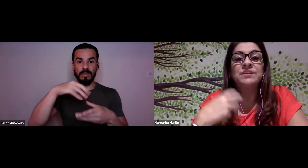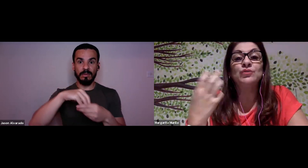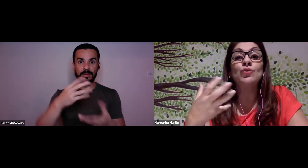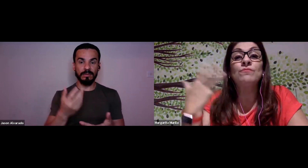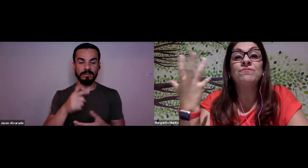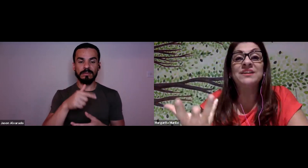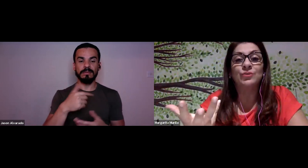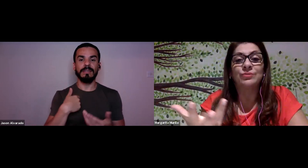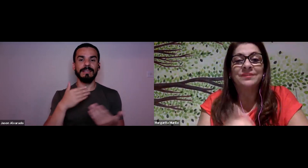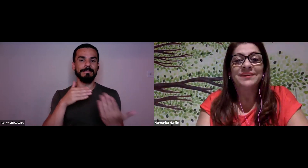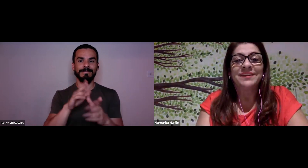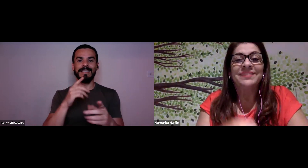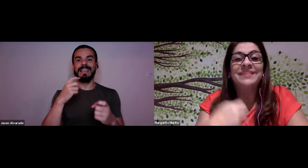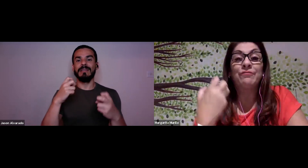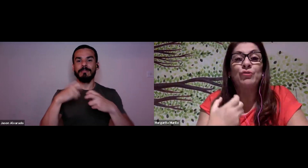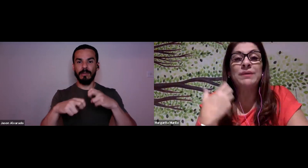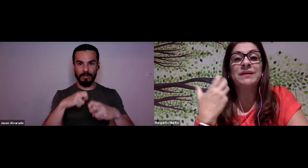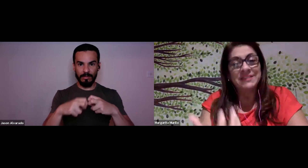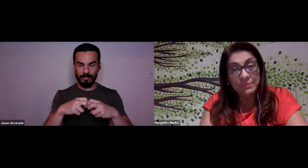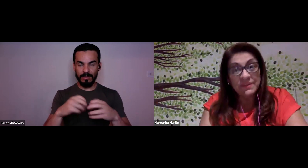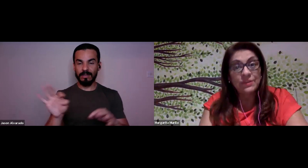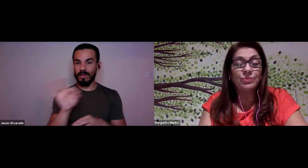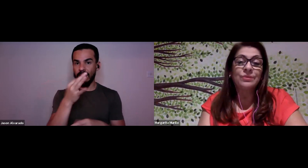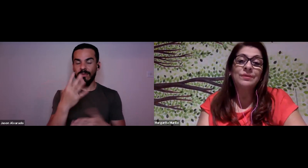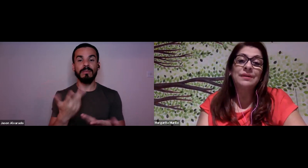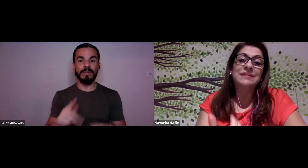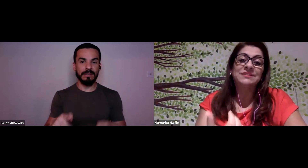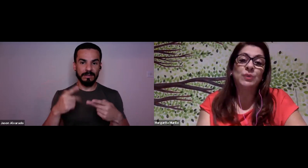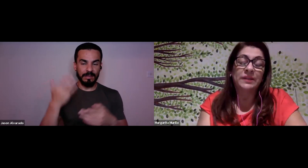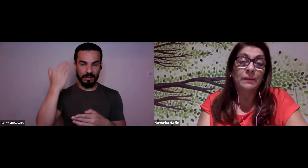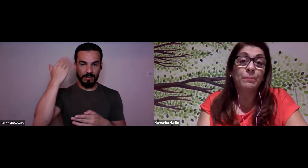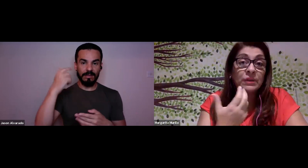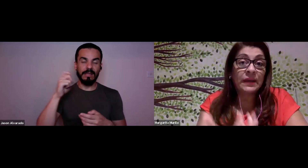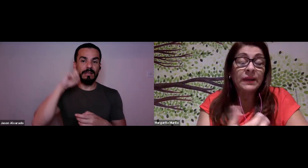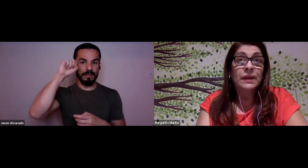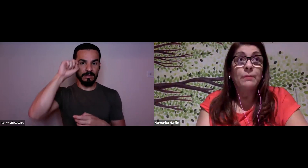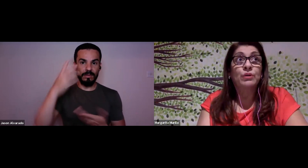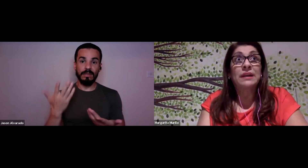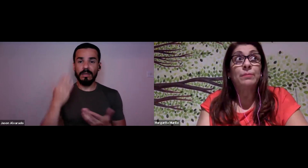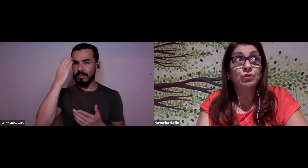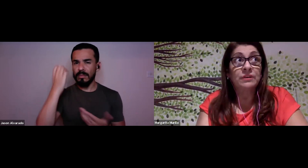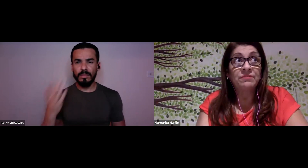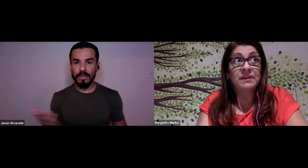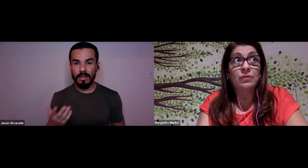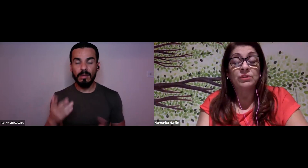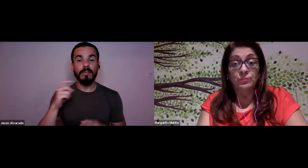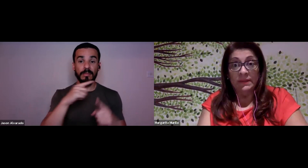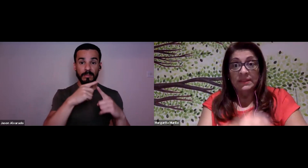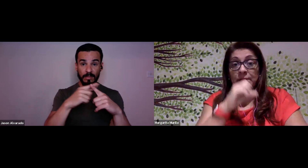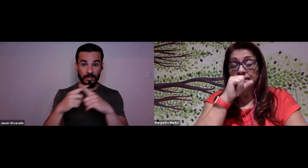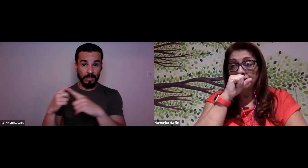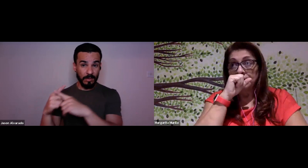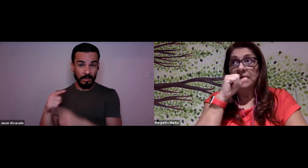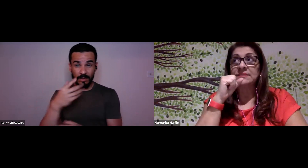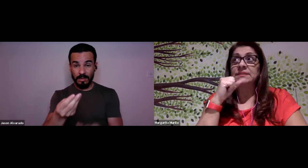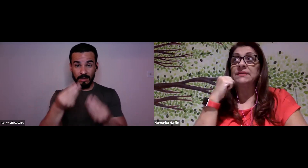estamos ante un conflicto de la forma en que se ha vivido la sexualidad Por qué Porque la pornografía lo que nos